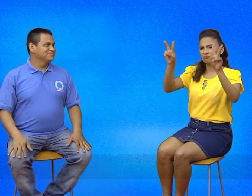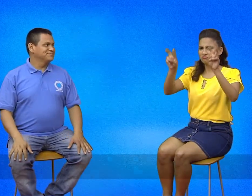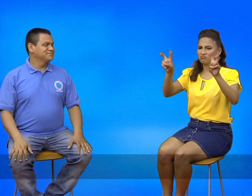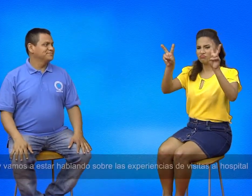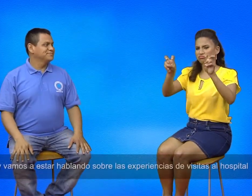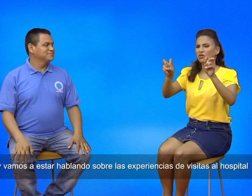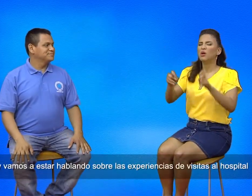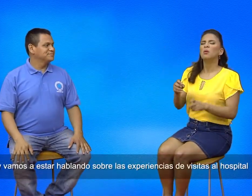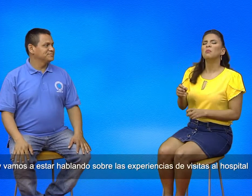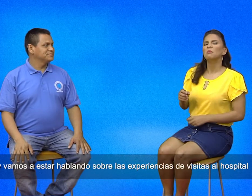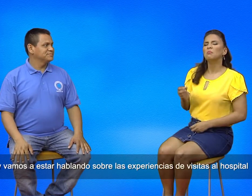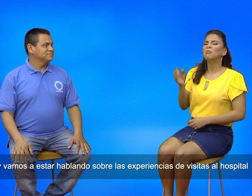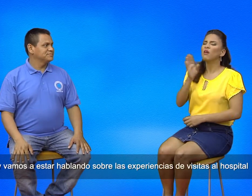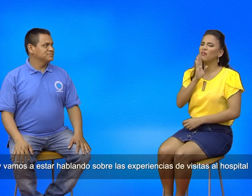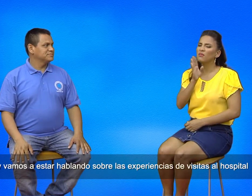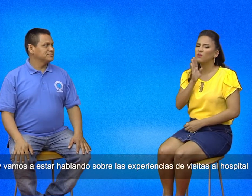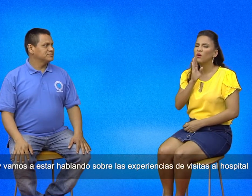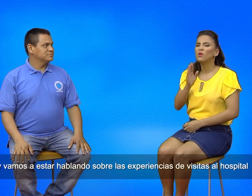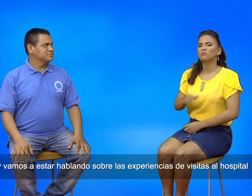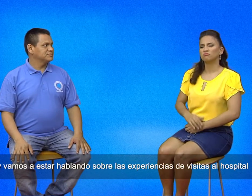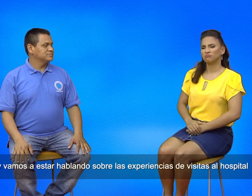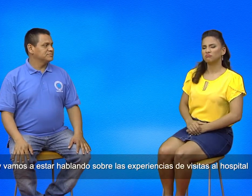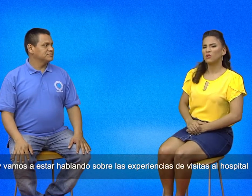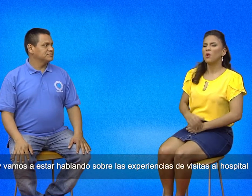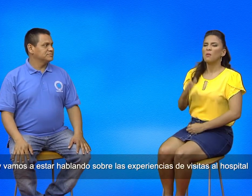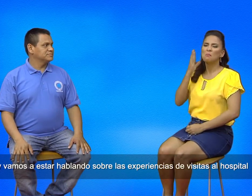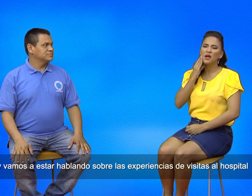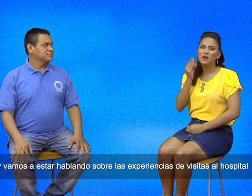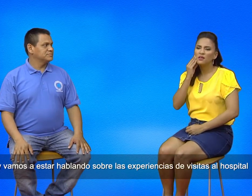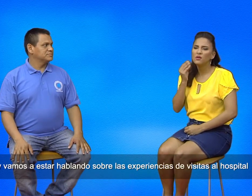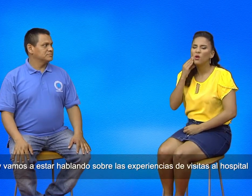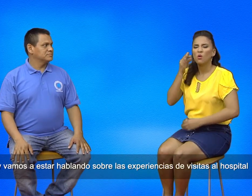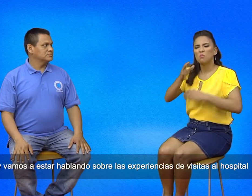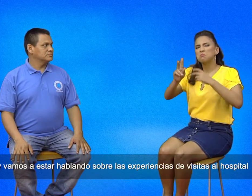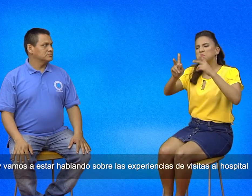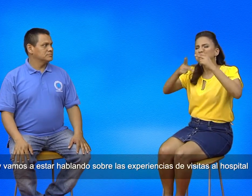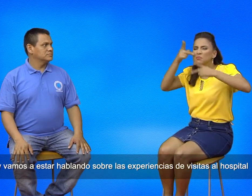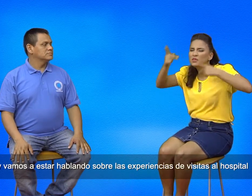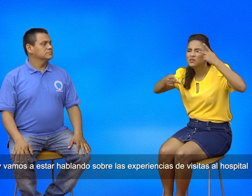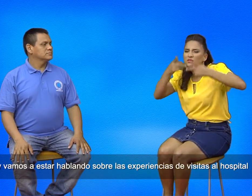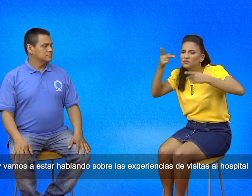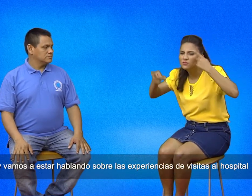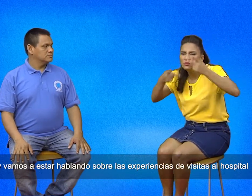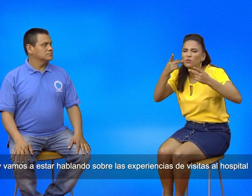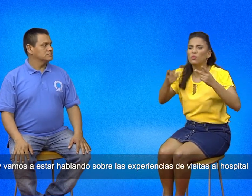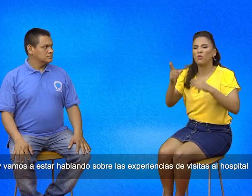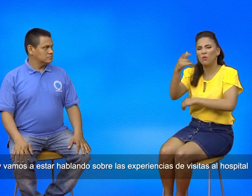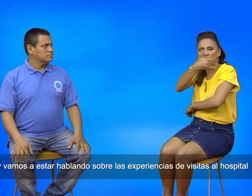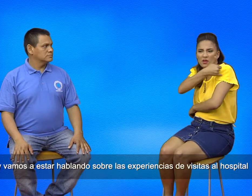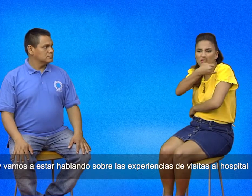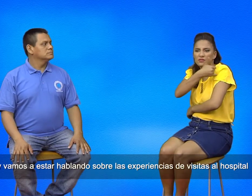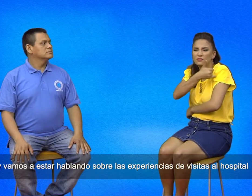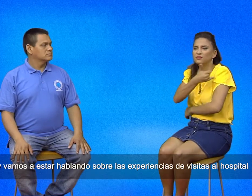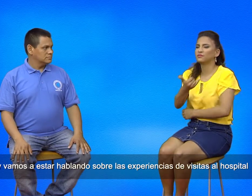hoy vamos a estar hablando sobre la experiencia de visita al hospital